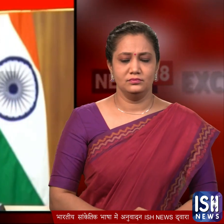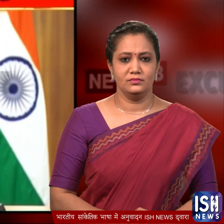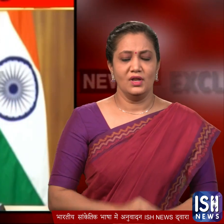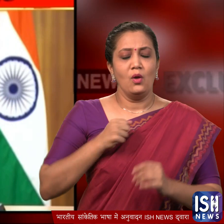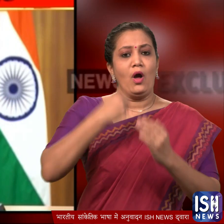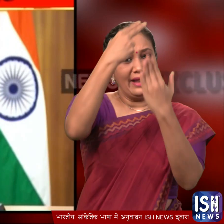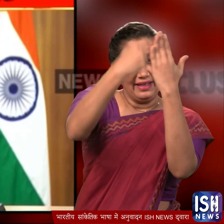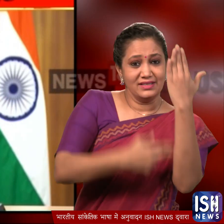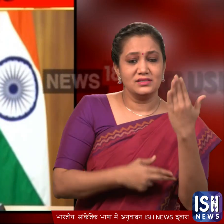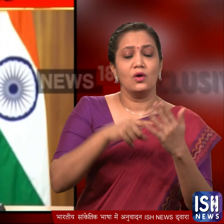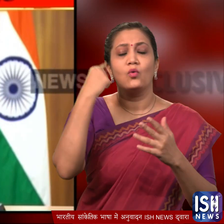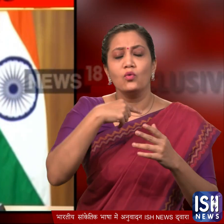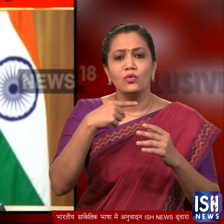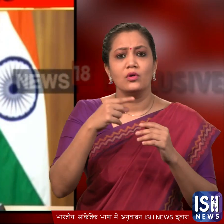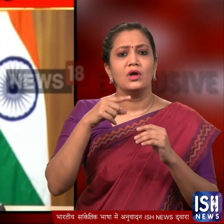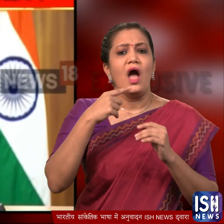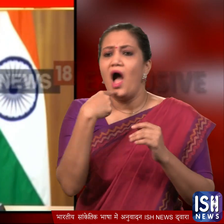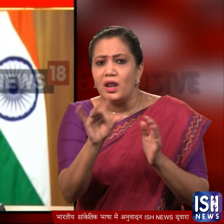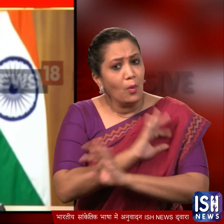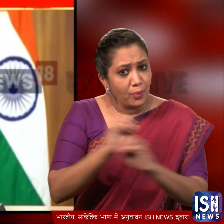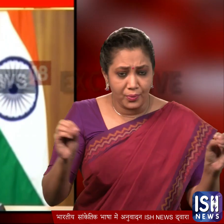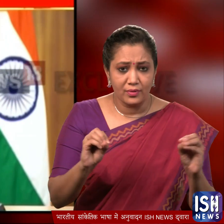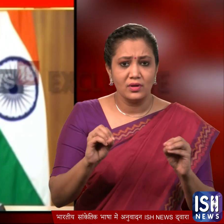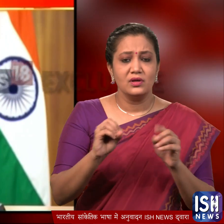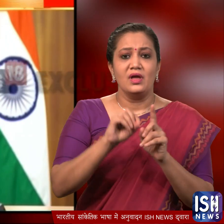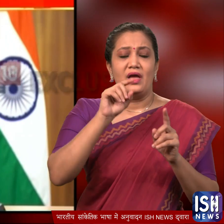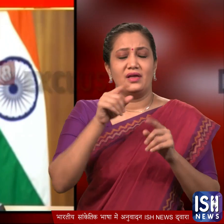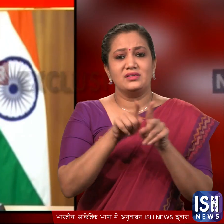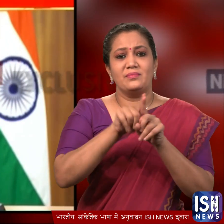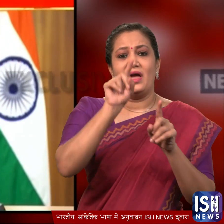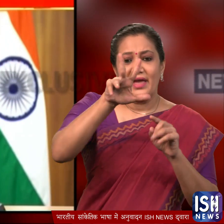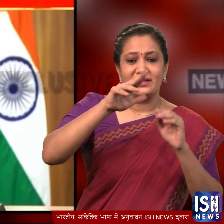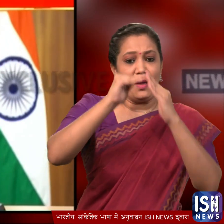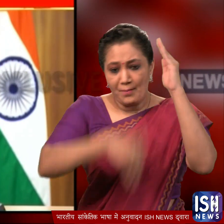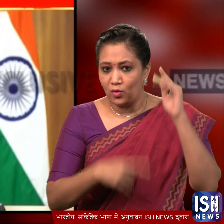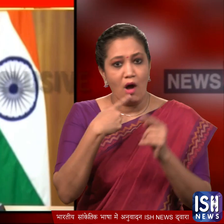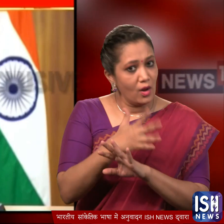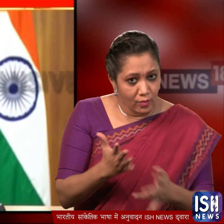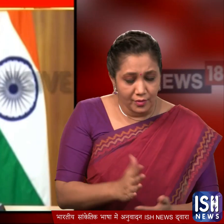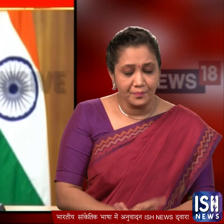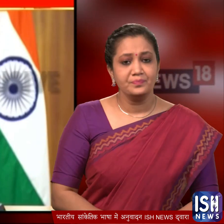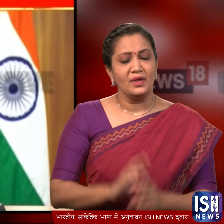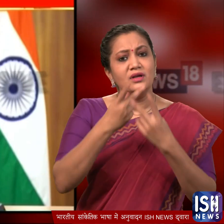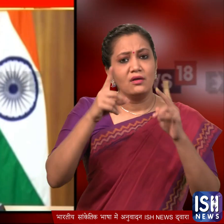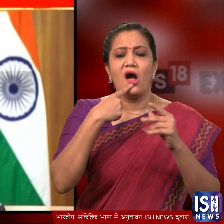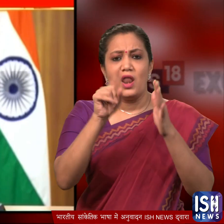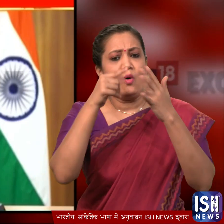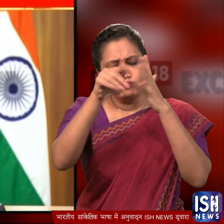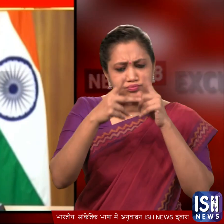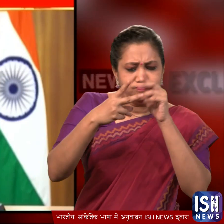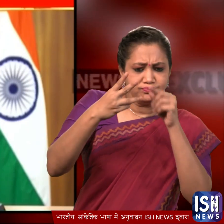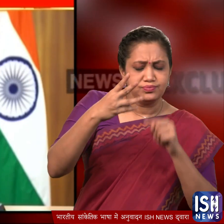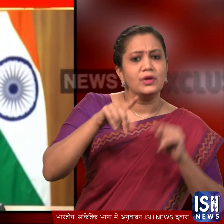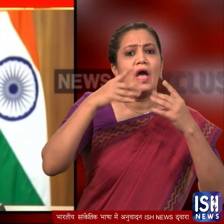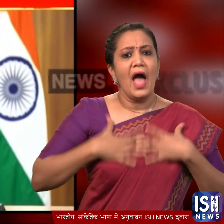एक ऐसी लिस्ट बनानी चाहिए कि कौन एलिजिबल नहीं है, कि 18 साल से कम आयु वाले एलिजिबल नहीं है और ये एलिजिबल नहीं है